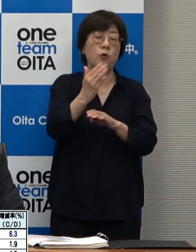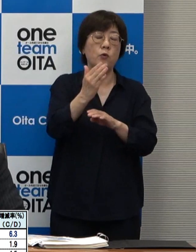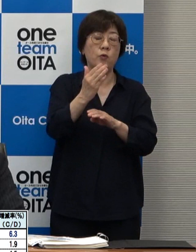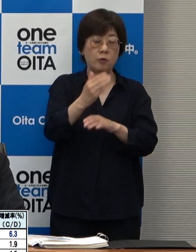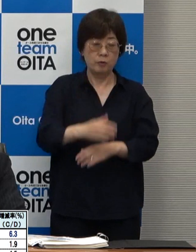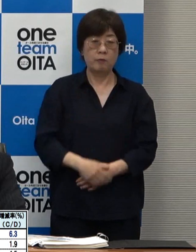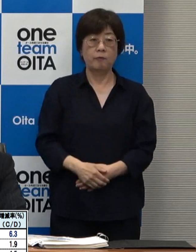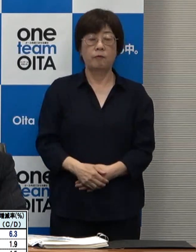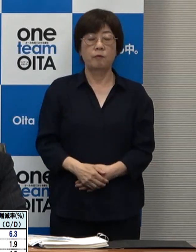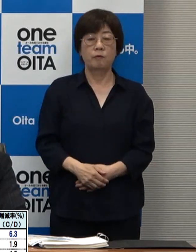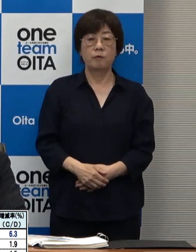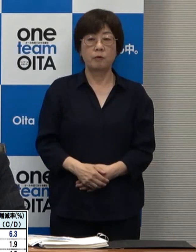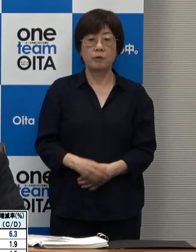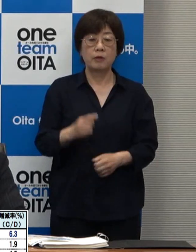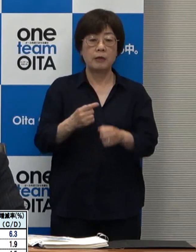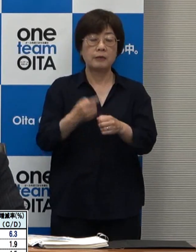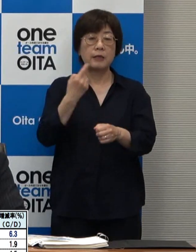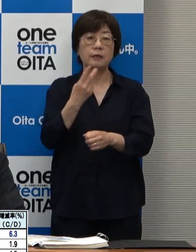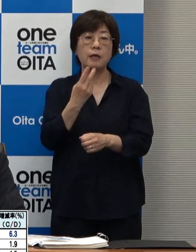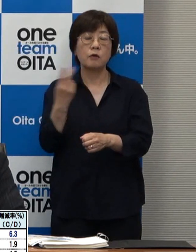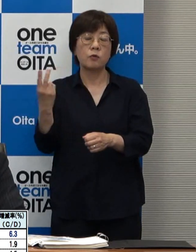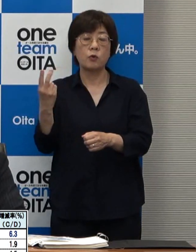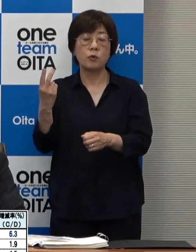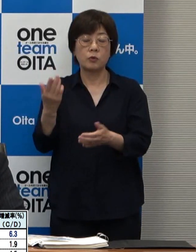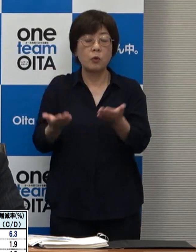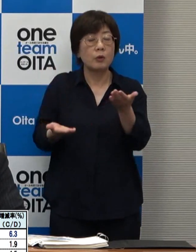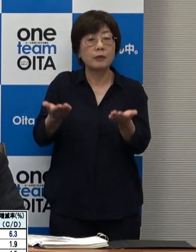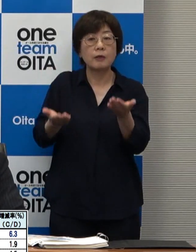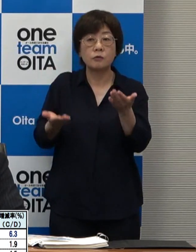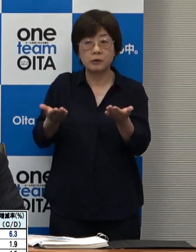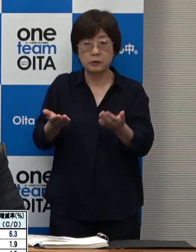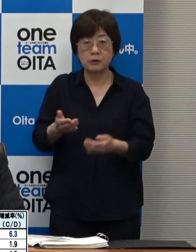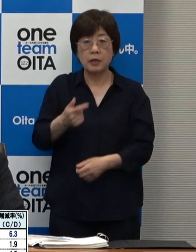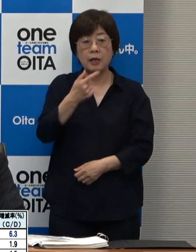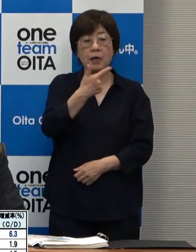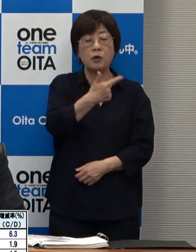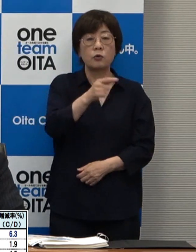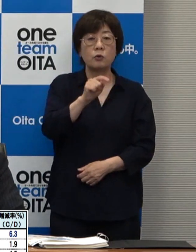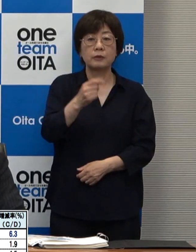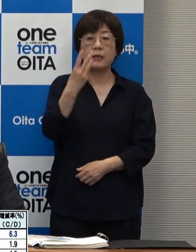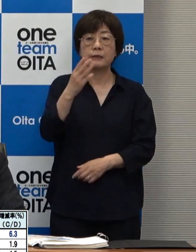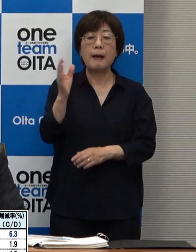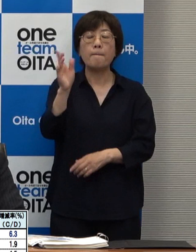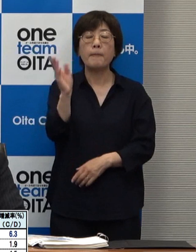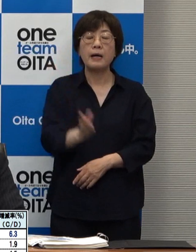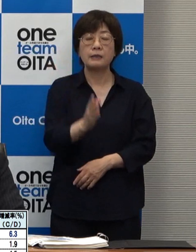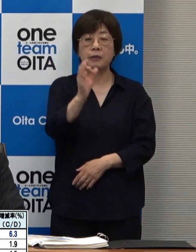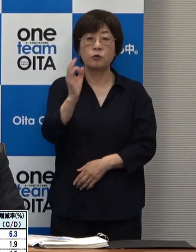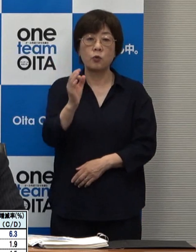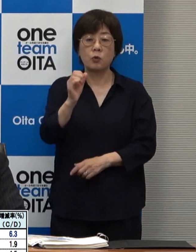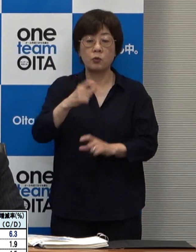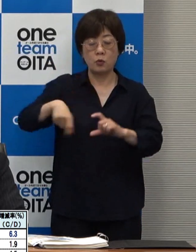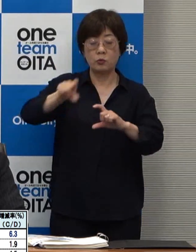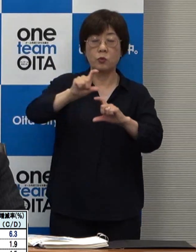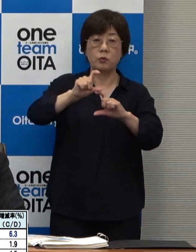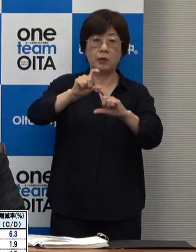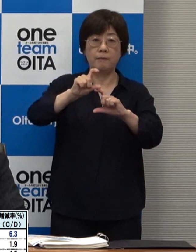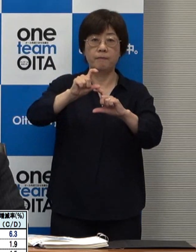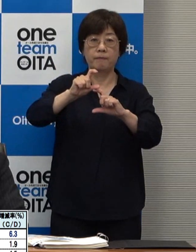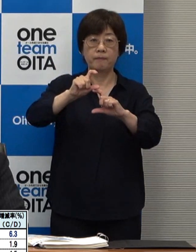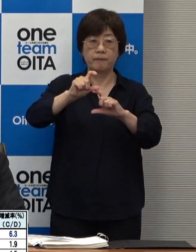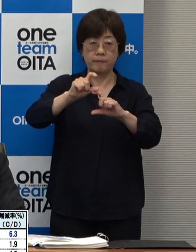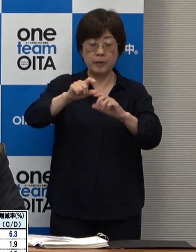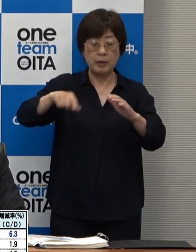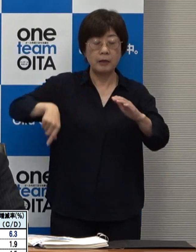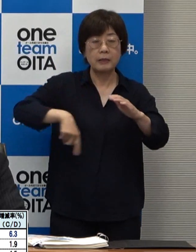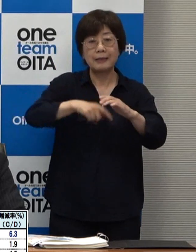。前年度当初予算額と比較しますと 6.3% の増です。規模とし